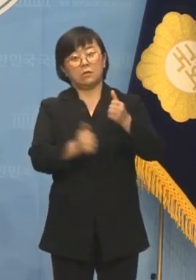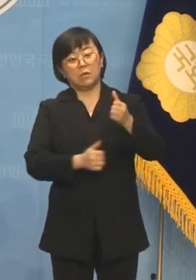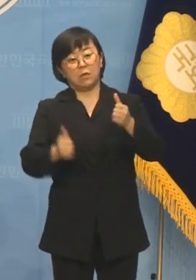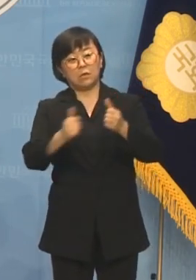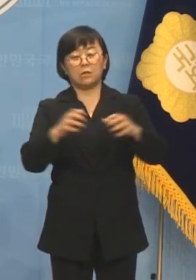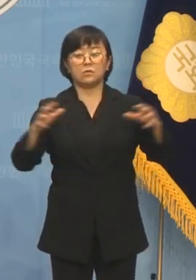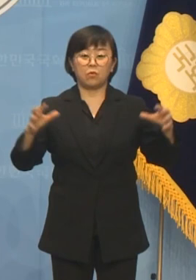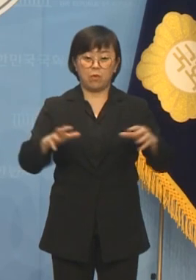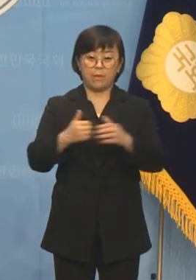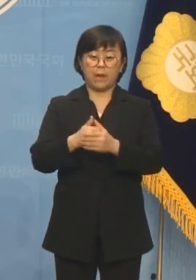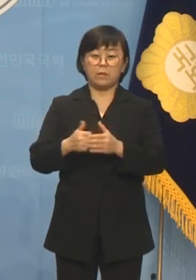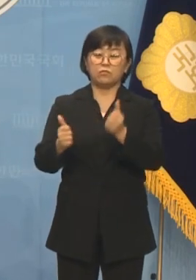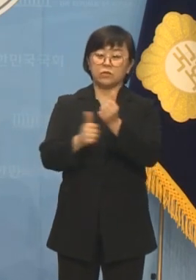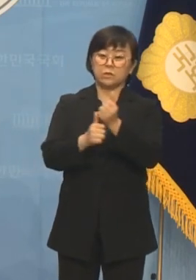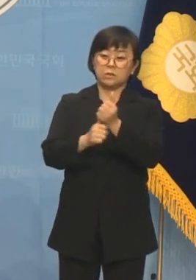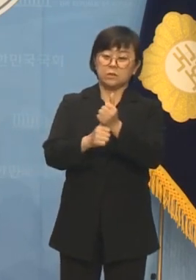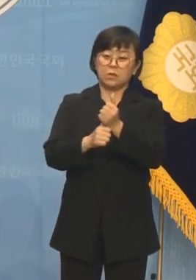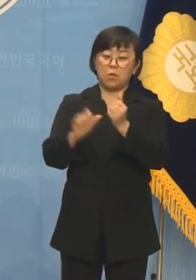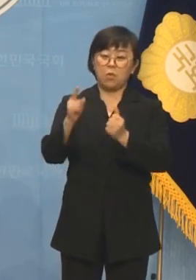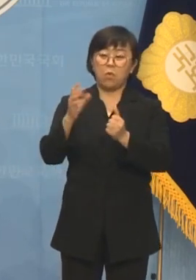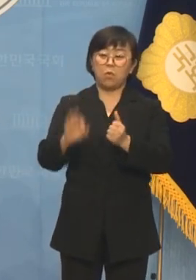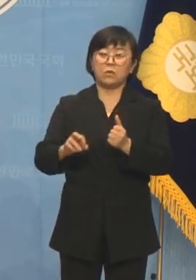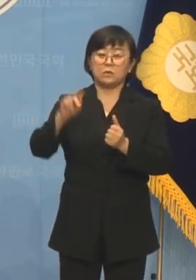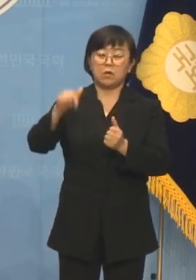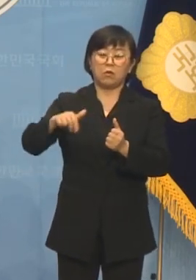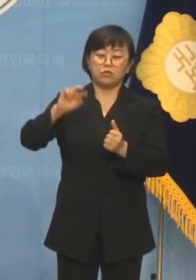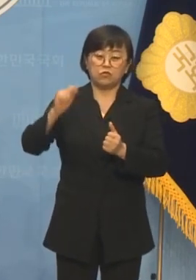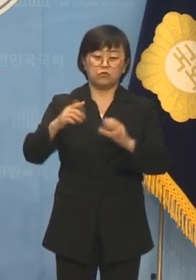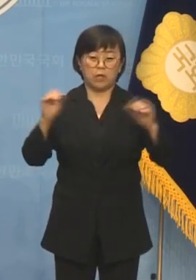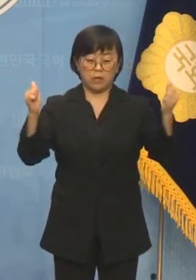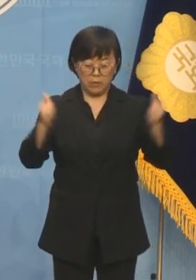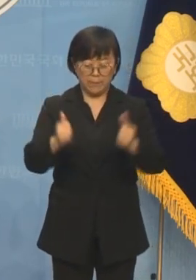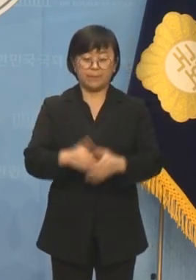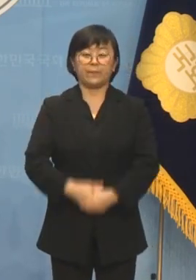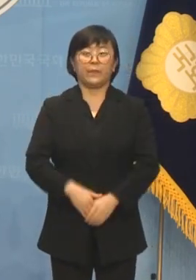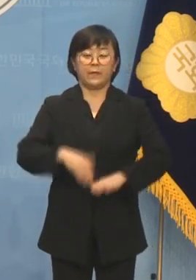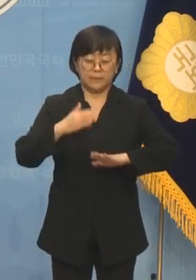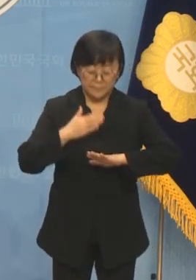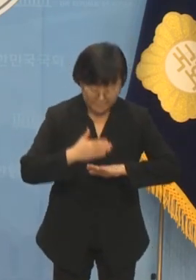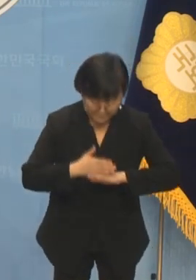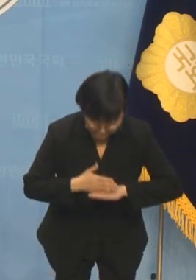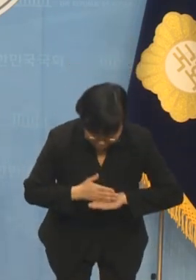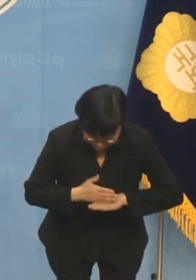종합 상실 부실장 국민의 임 홍석준 국회의원님 있습니다